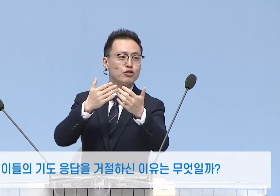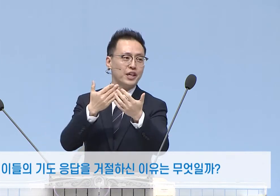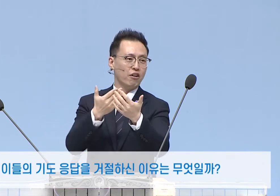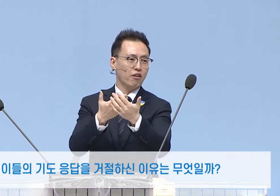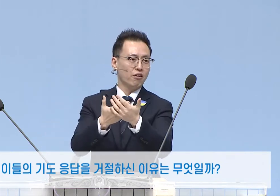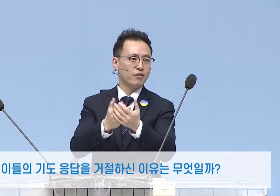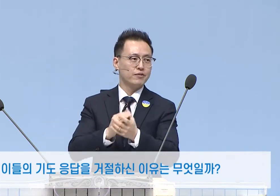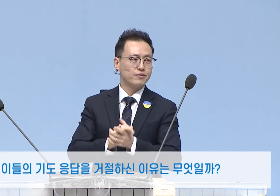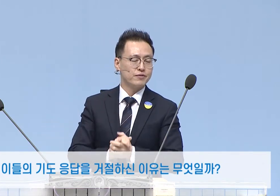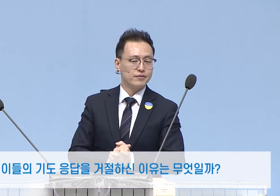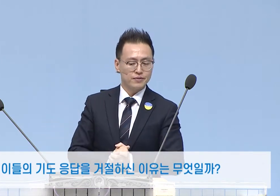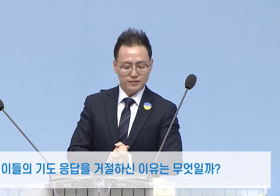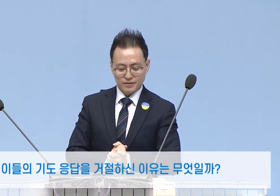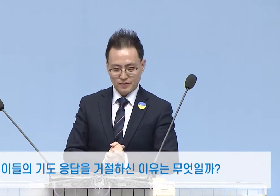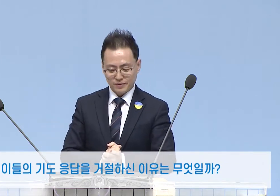보내주세요.